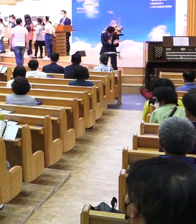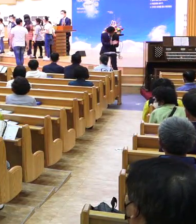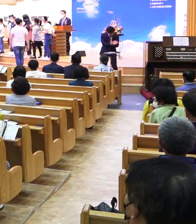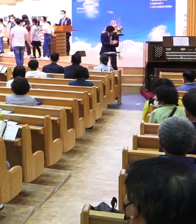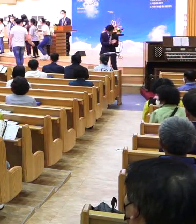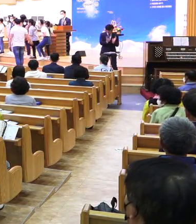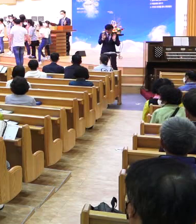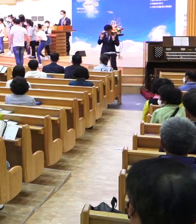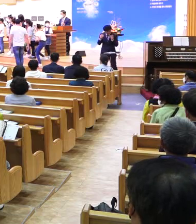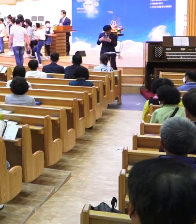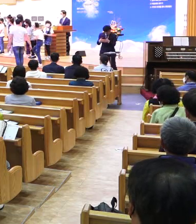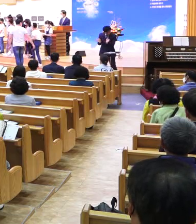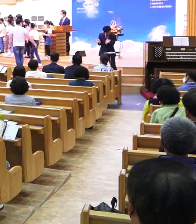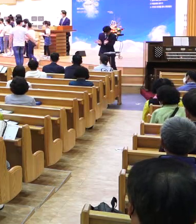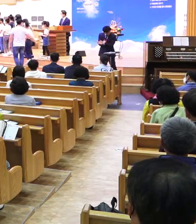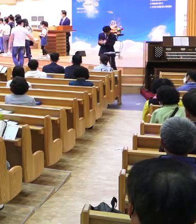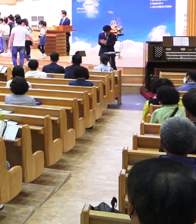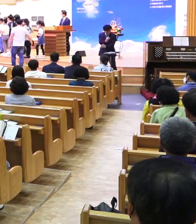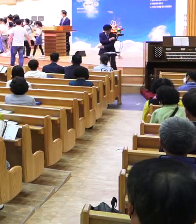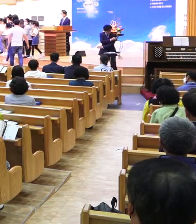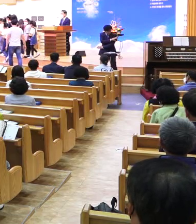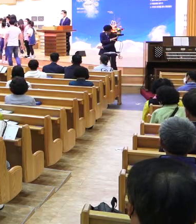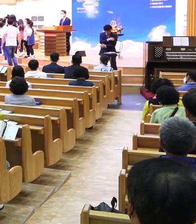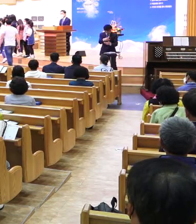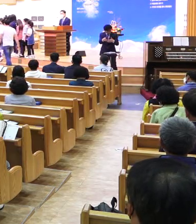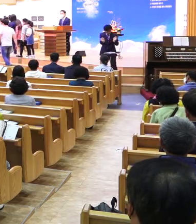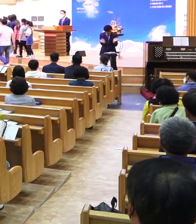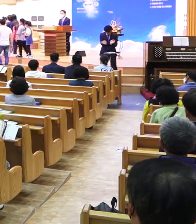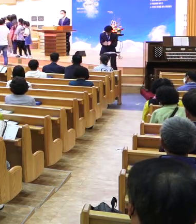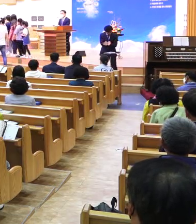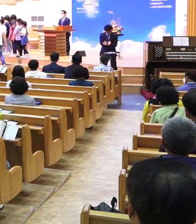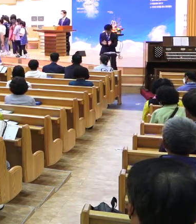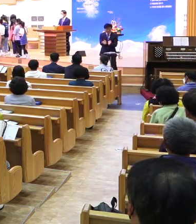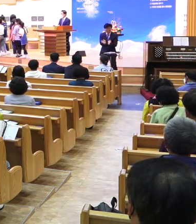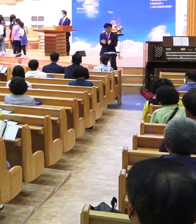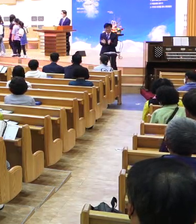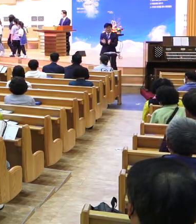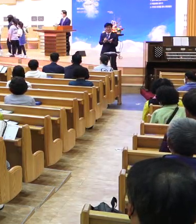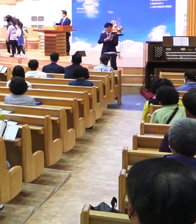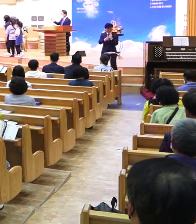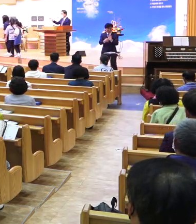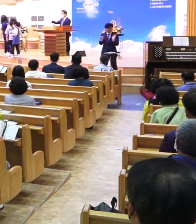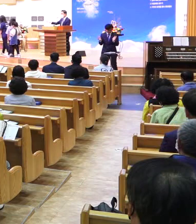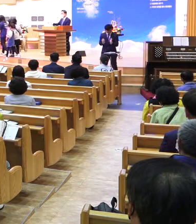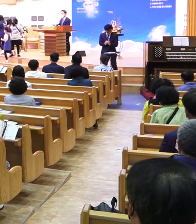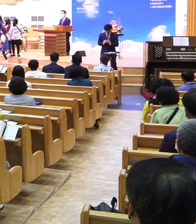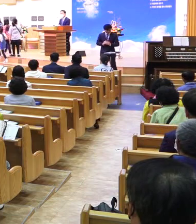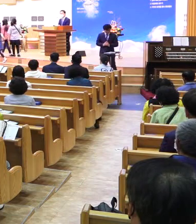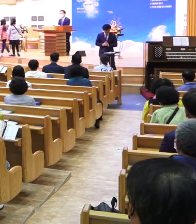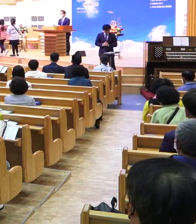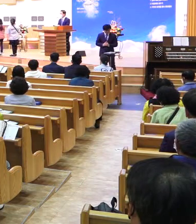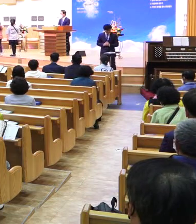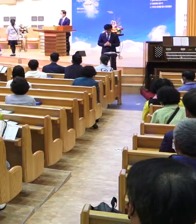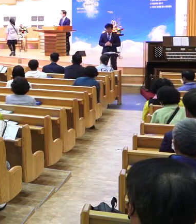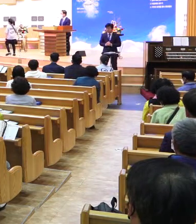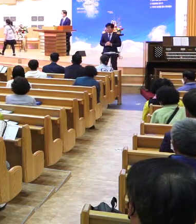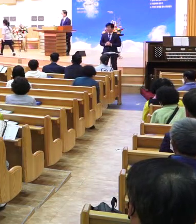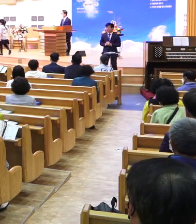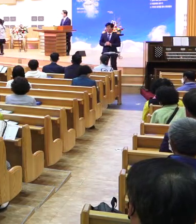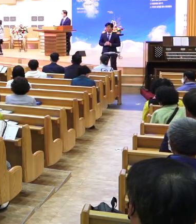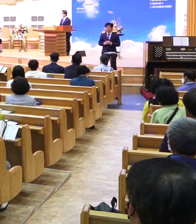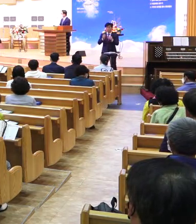여기 이제 하나님 앞에 찬양을 올려드리는 아동부, 그리고 중고등부도 아까 찬양을 했고 청년도 함께